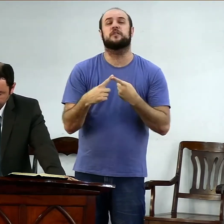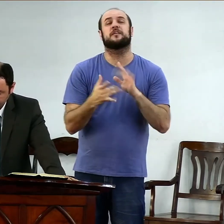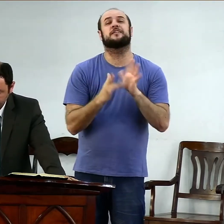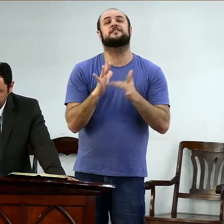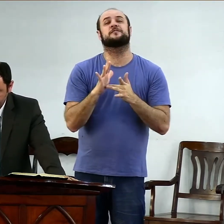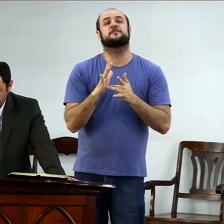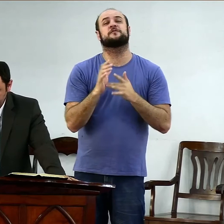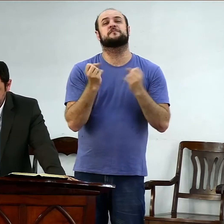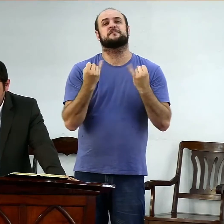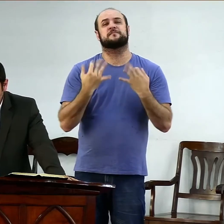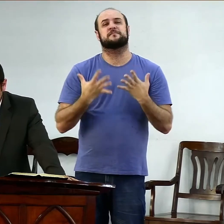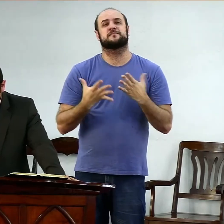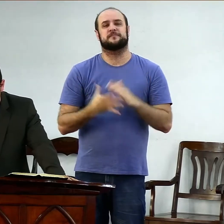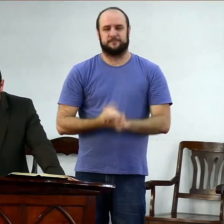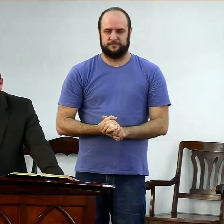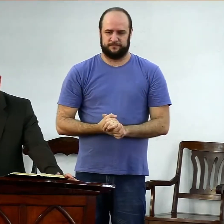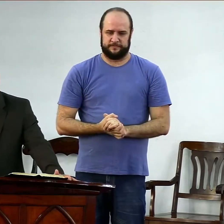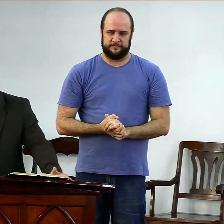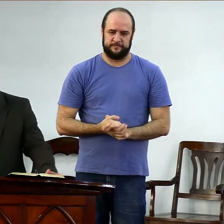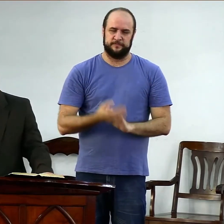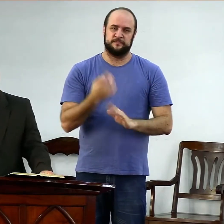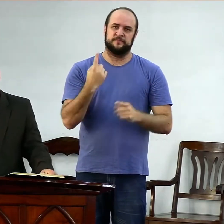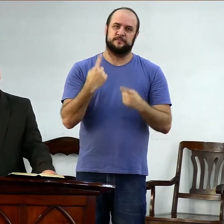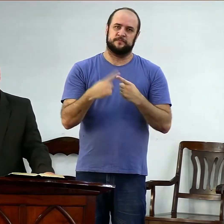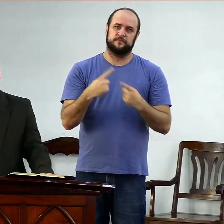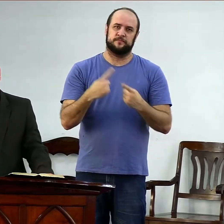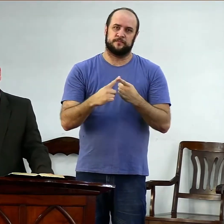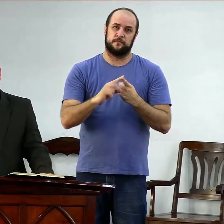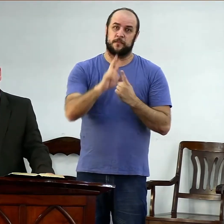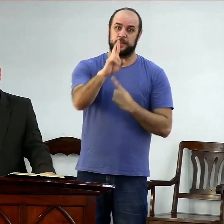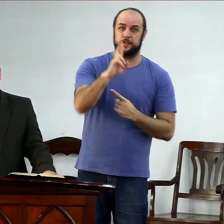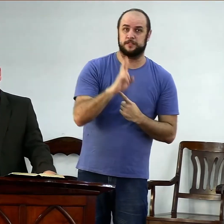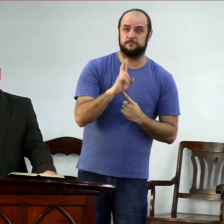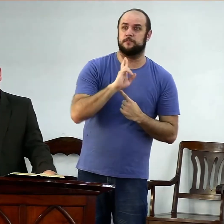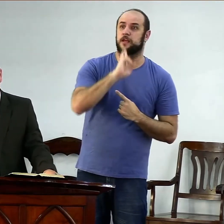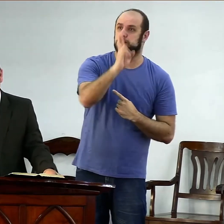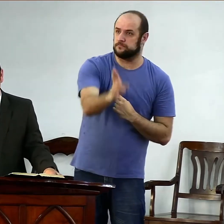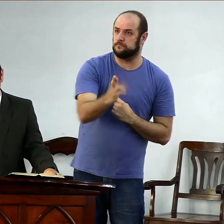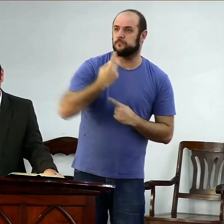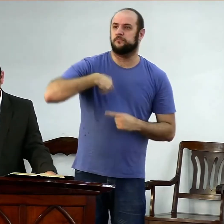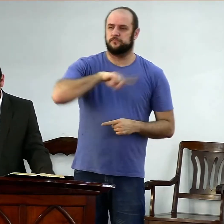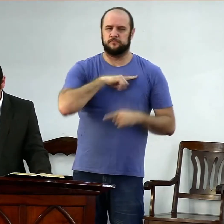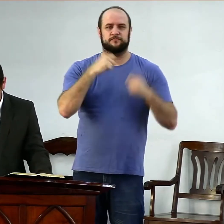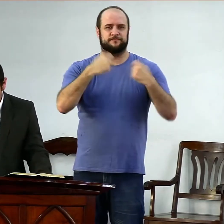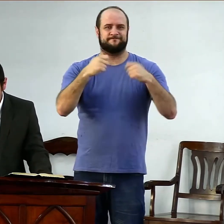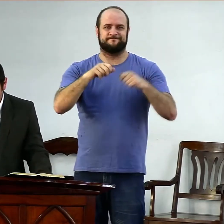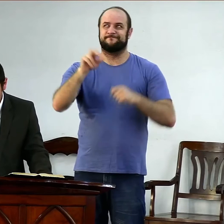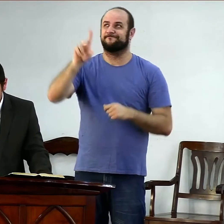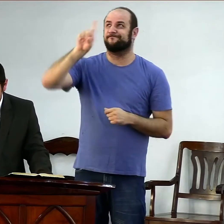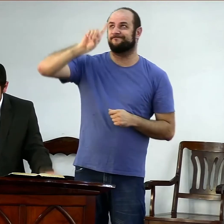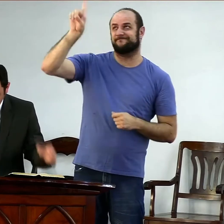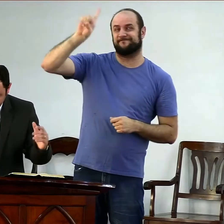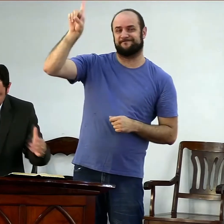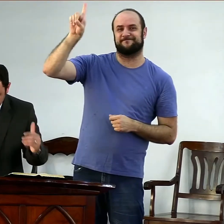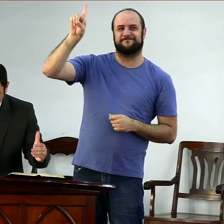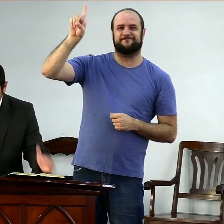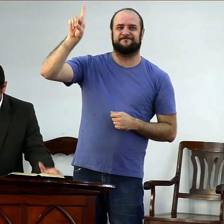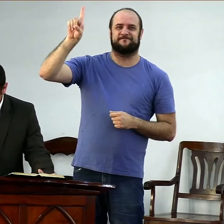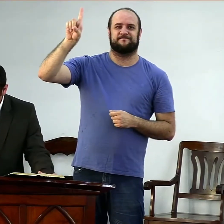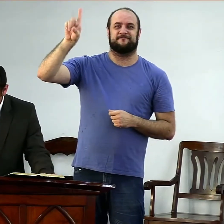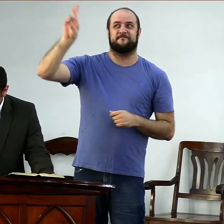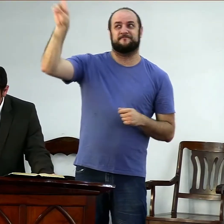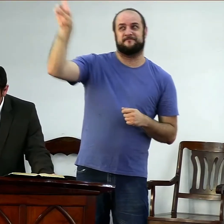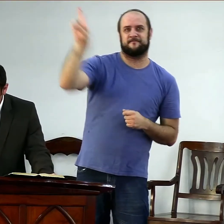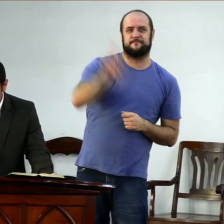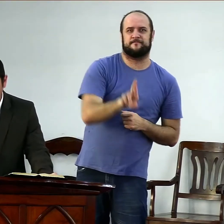Jesus diz isso porque a providência que necessitamos vem do Senhor. E é